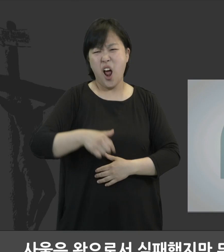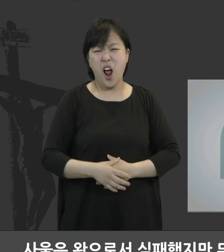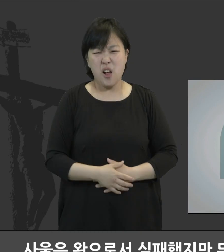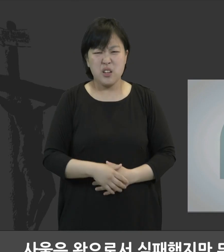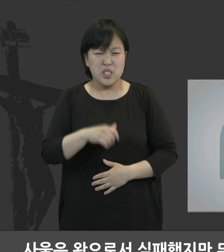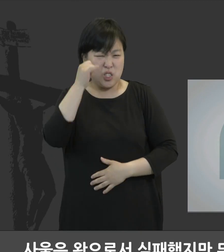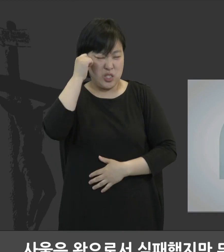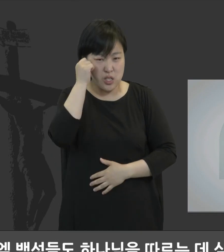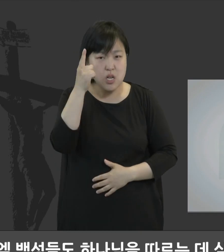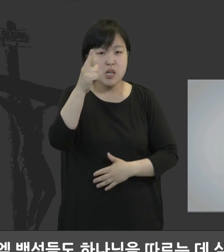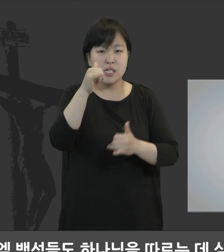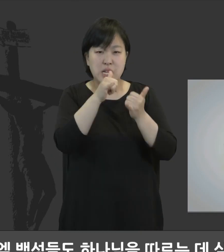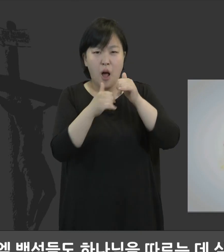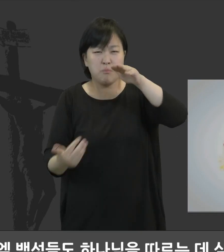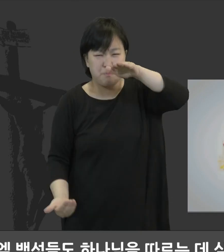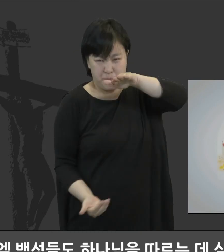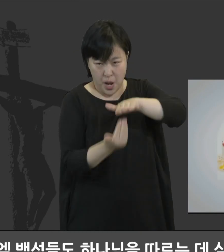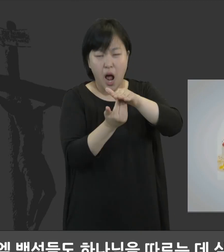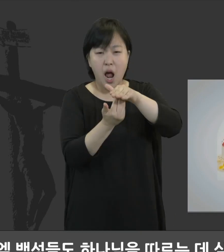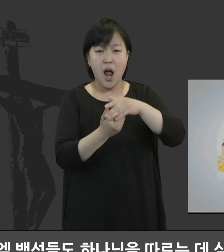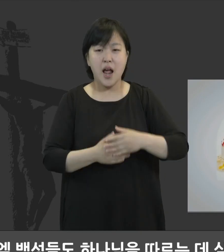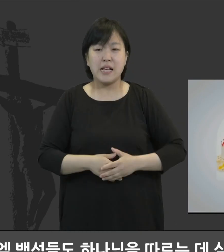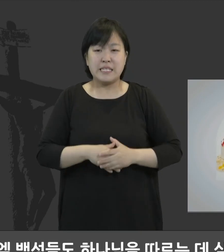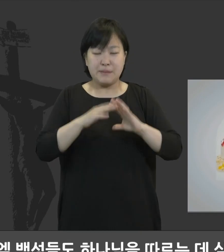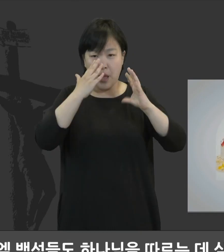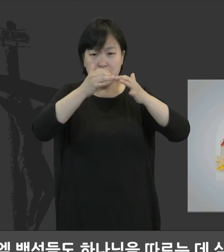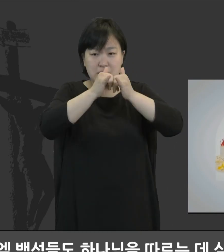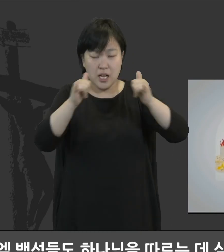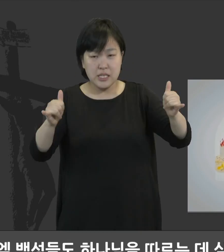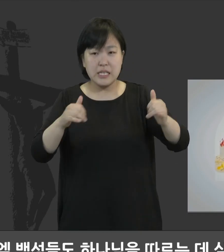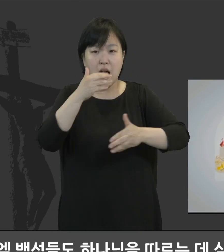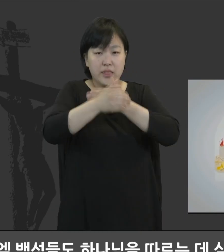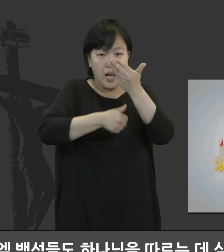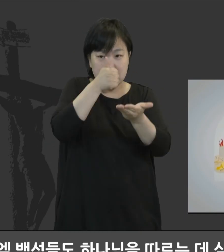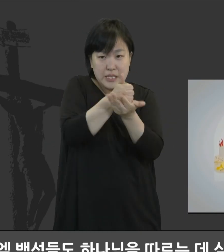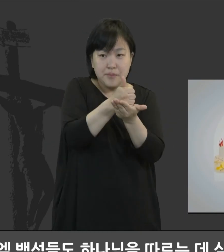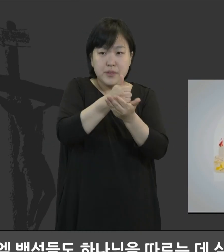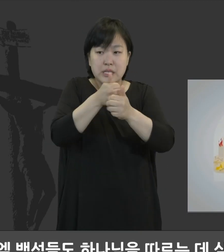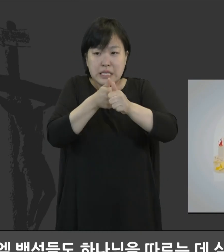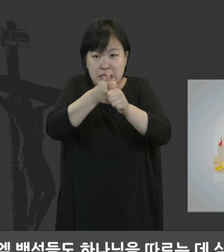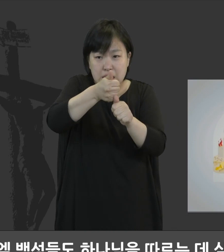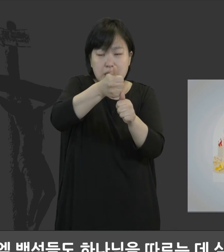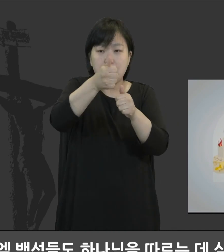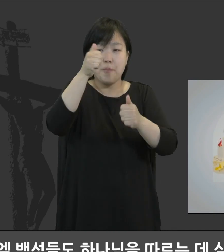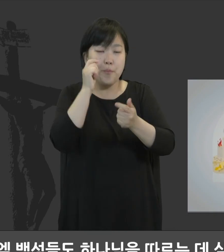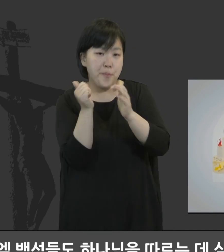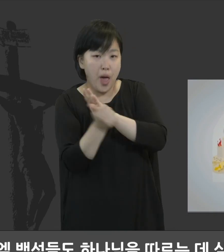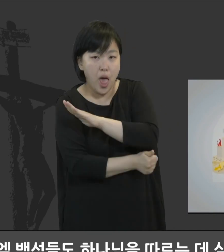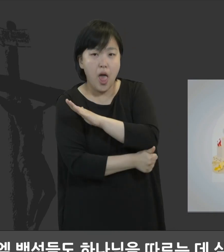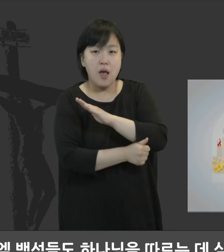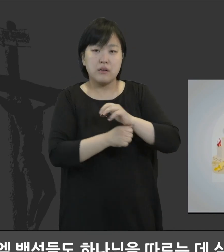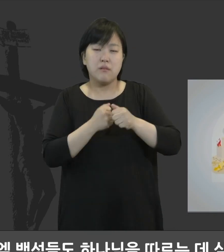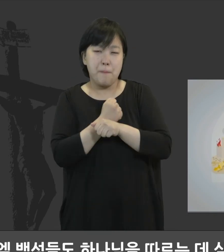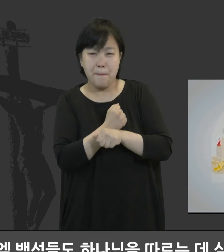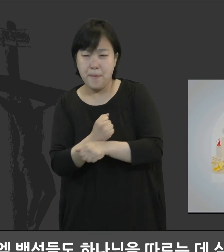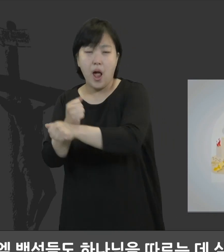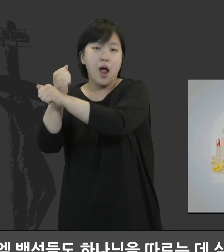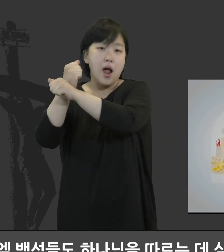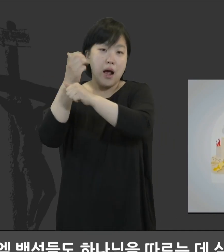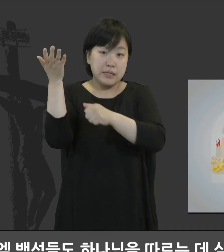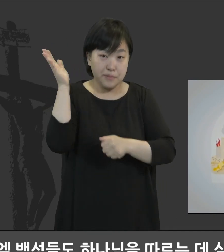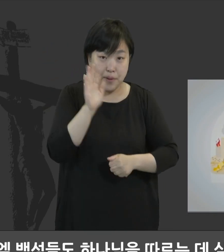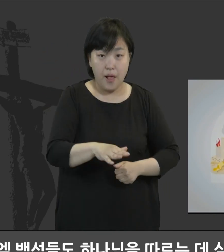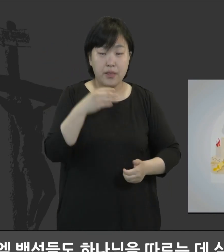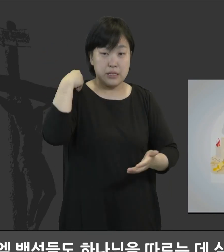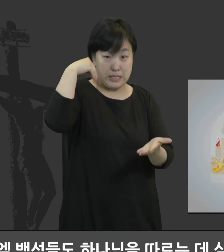이룩했습니다. 이스라엘 백성들도 하나님을 따르는 데 실패하여 포로로 잡혀갔지만 이제 돌아와 이전의